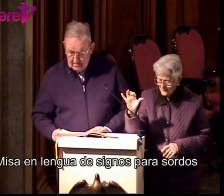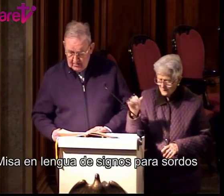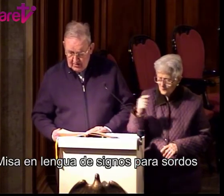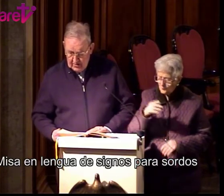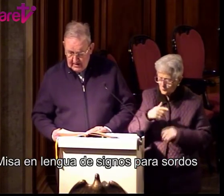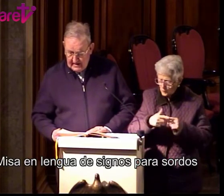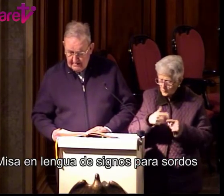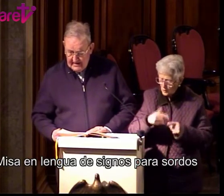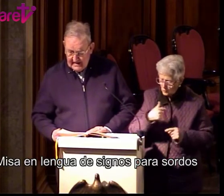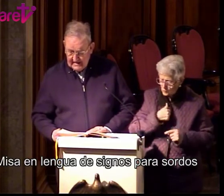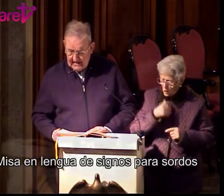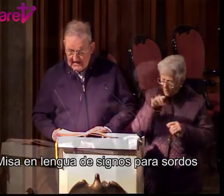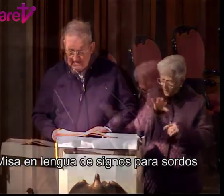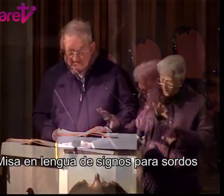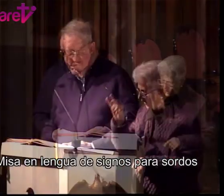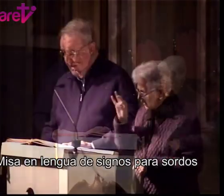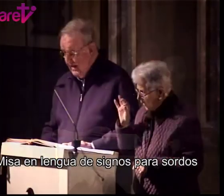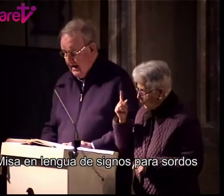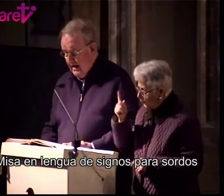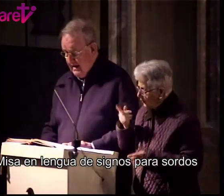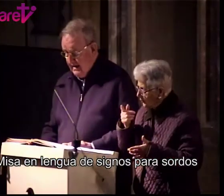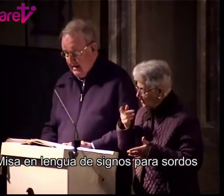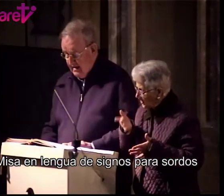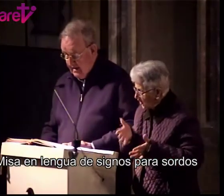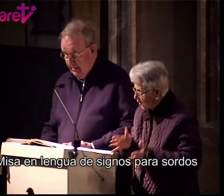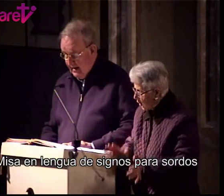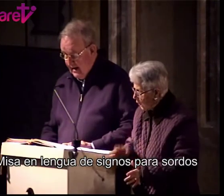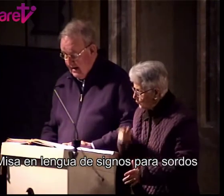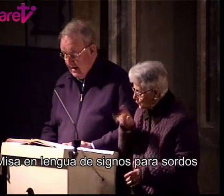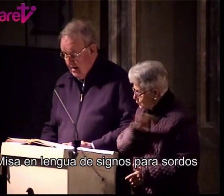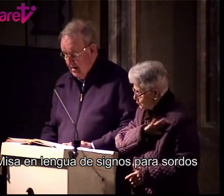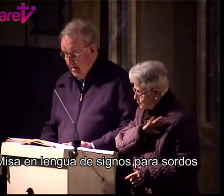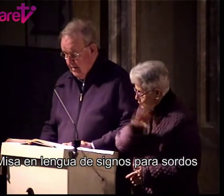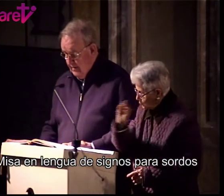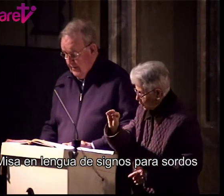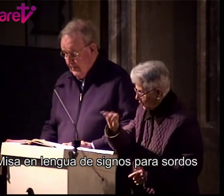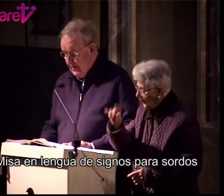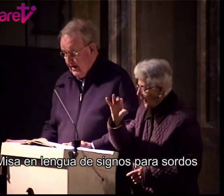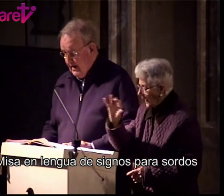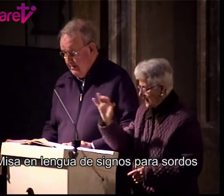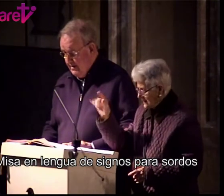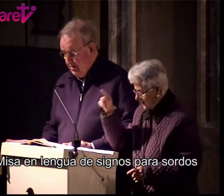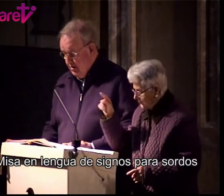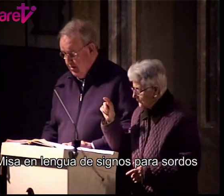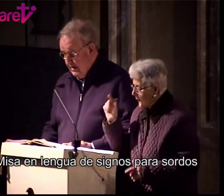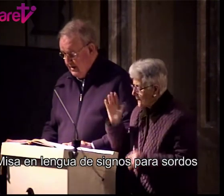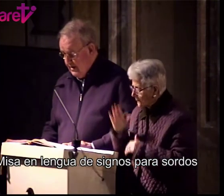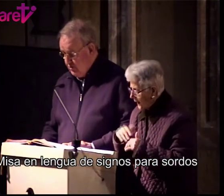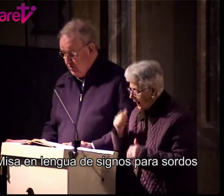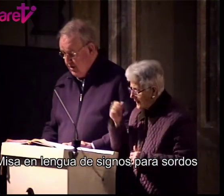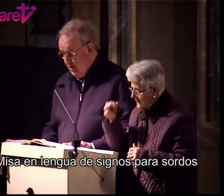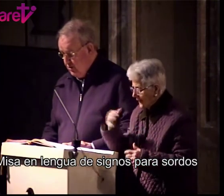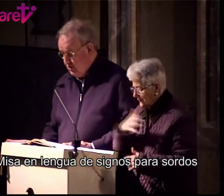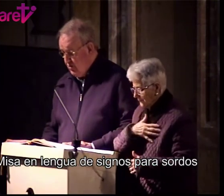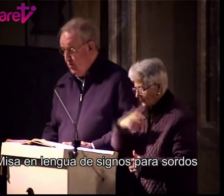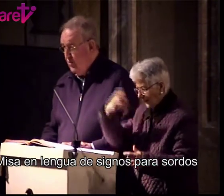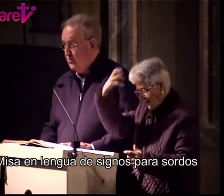Voy a enviarte a Jesé de Belén, porque he visto entre sus hijos un